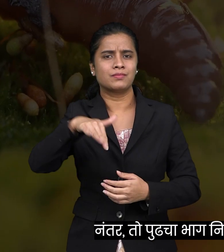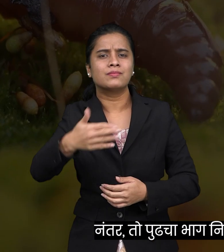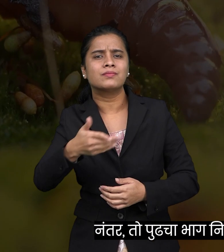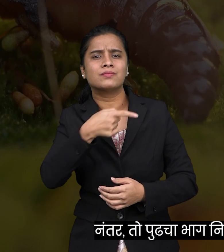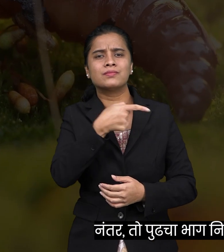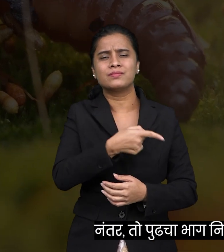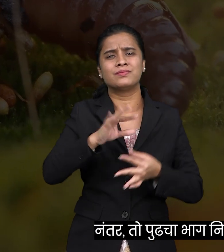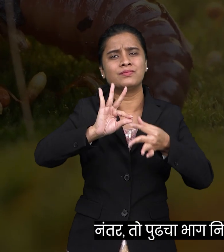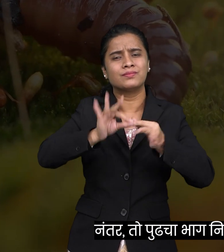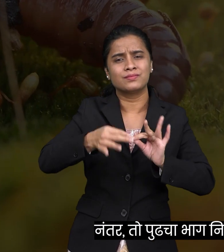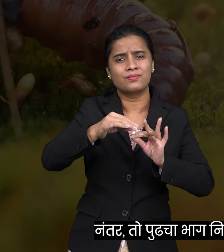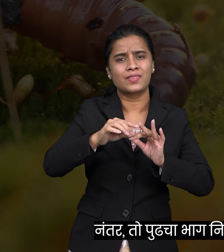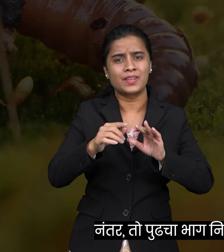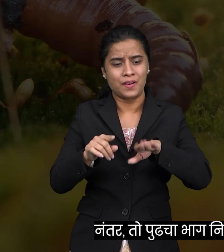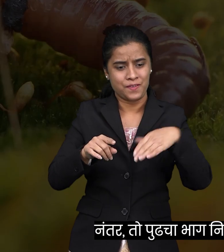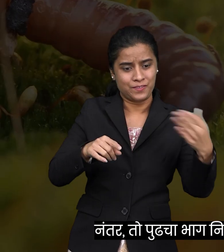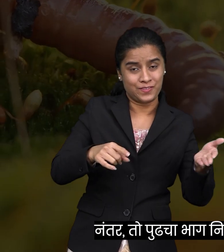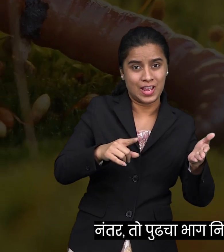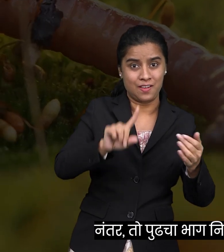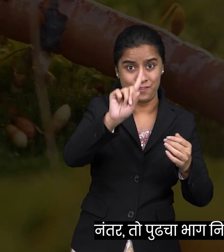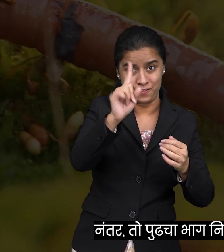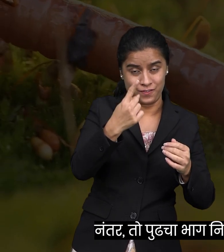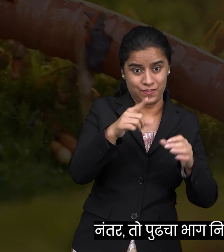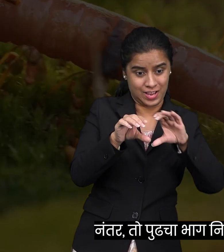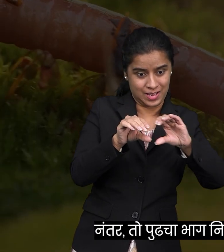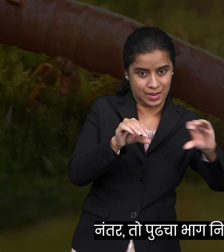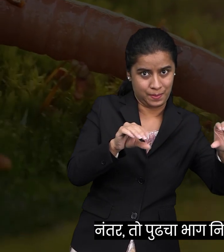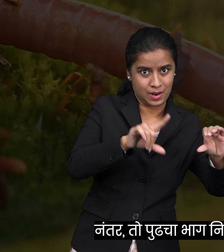नंतर तो पुढचा भाग निश्चित करतो आणि मागचा भाग पुढे खेचतो.